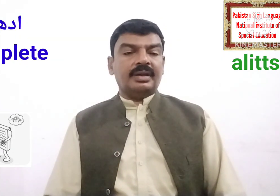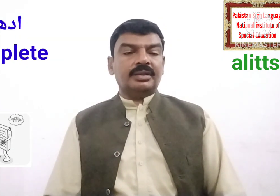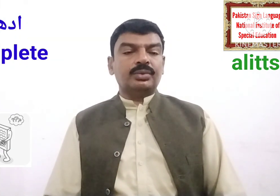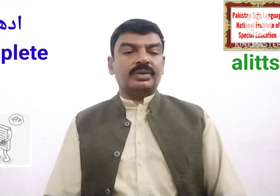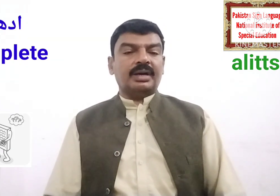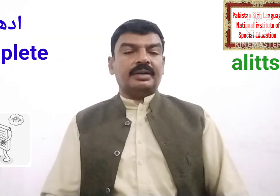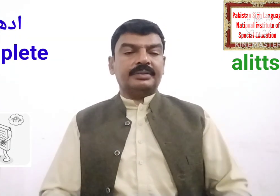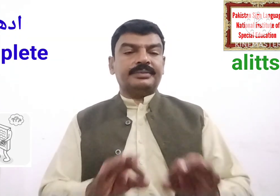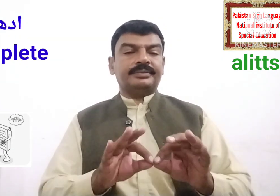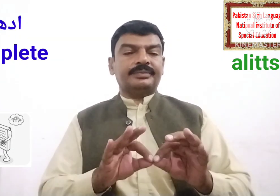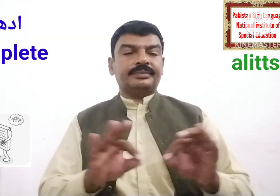adhura,